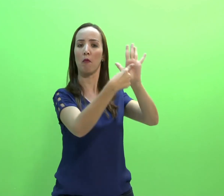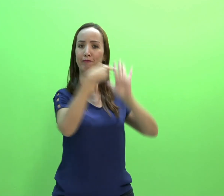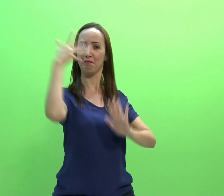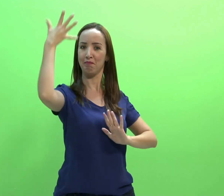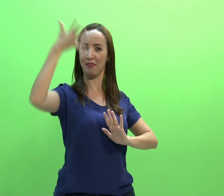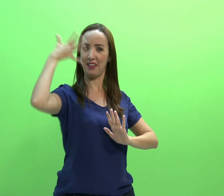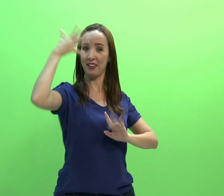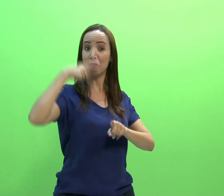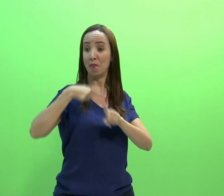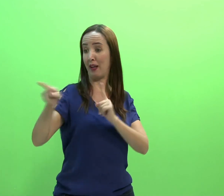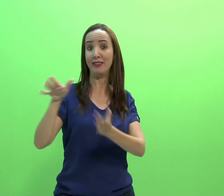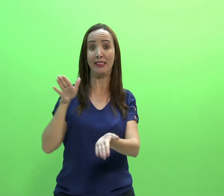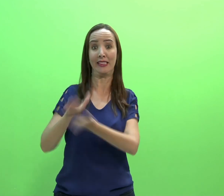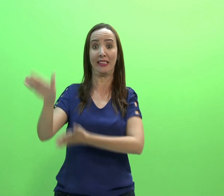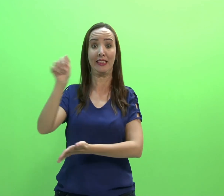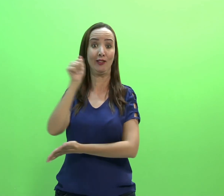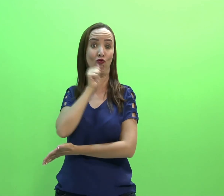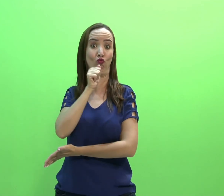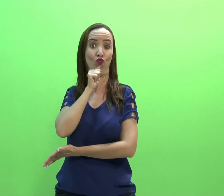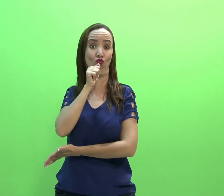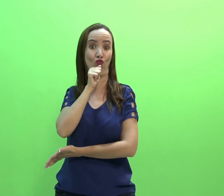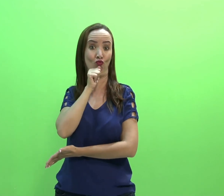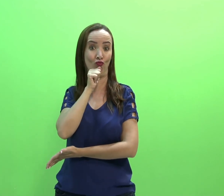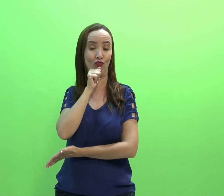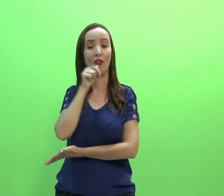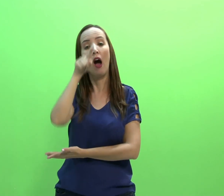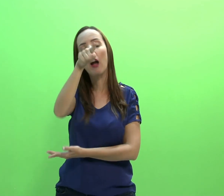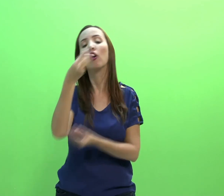utilizar, ou uma palestra que não foi publicada.